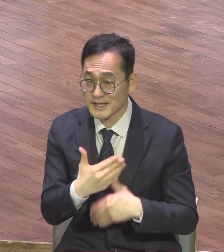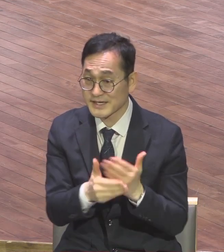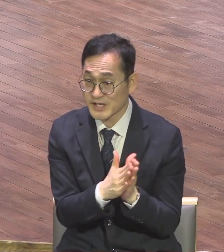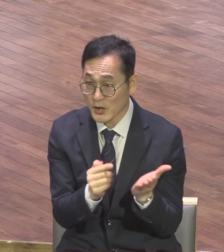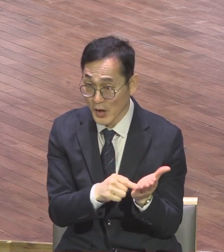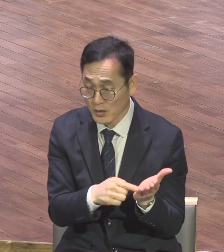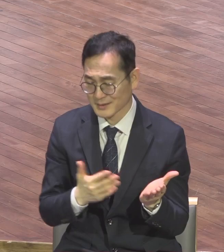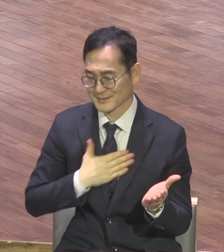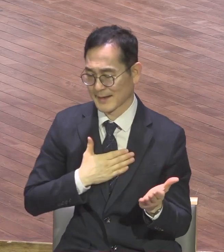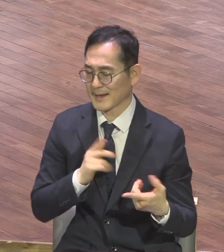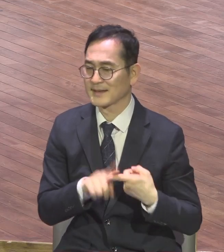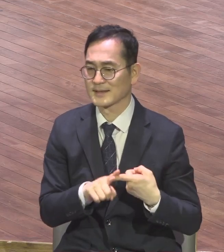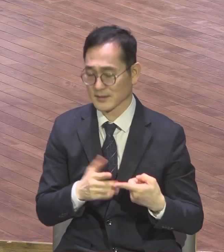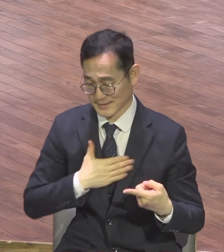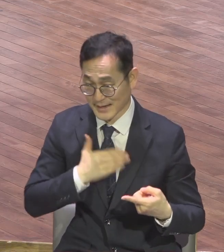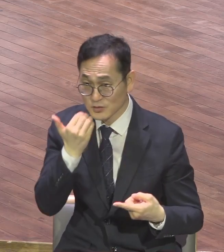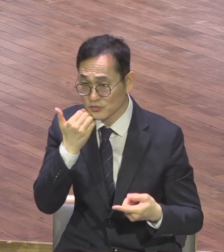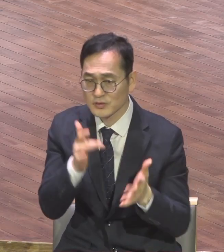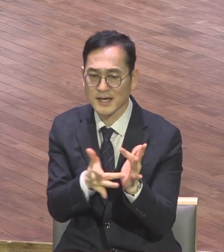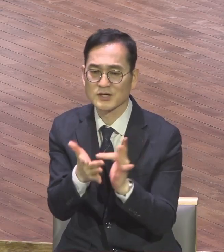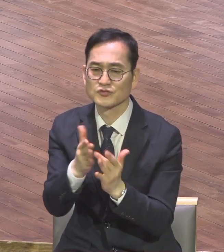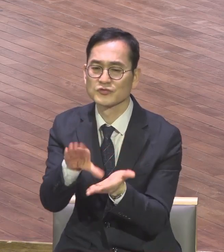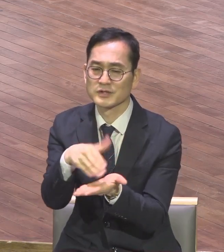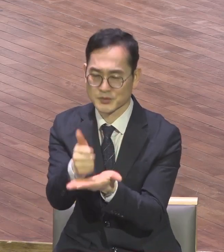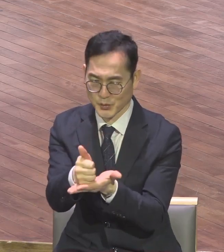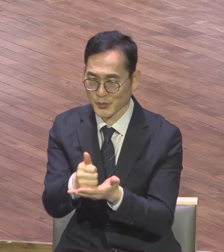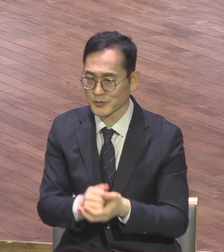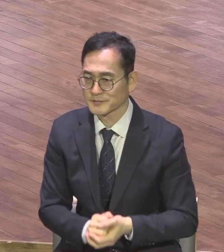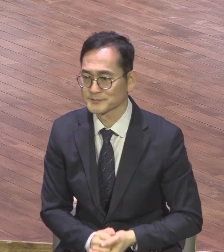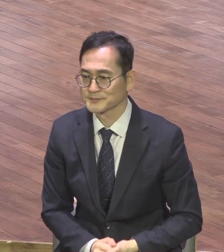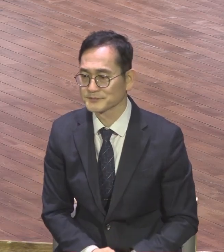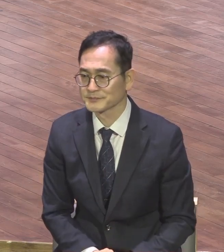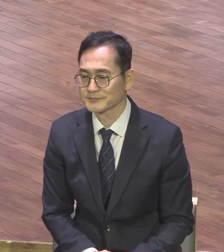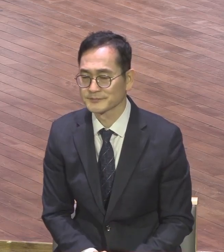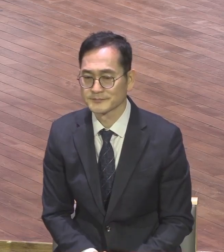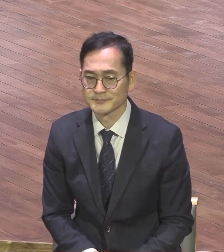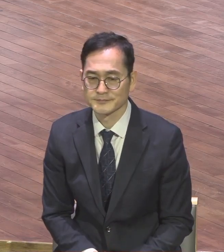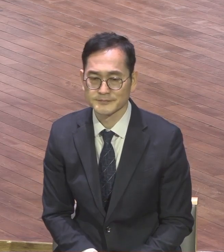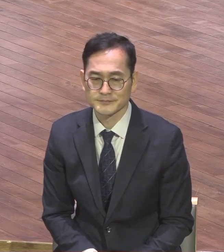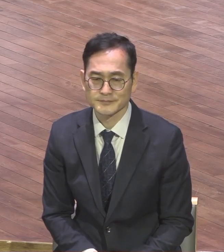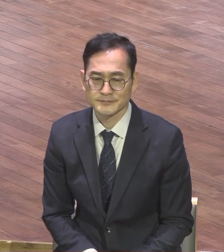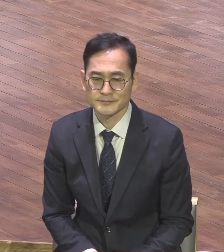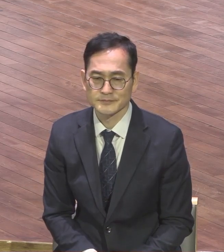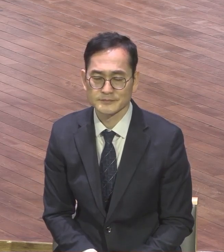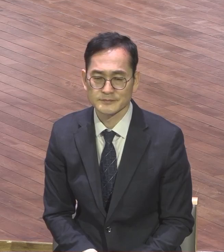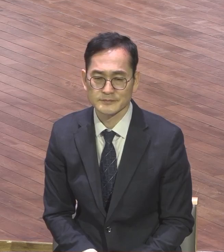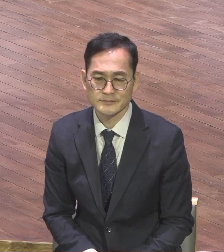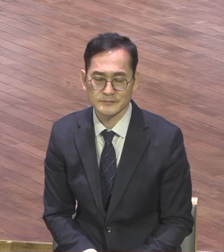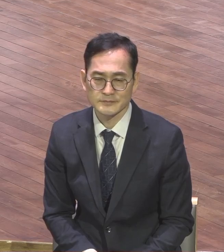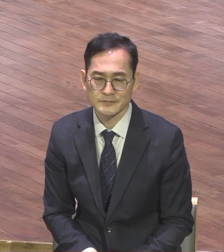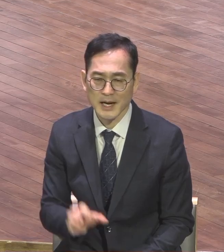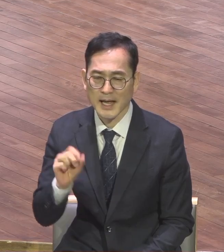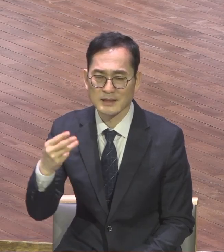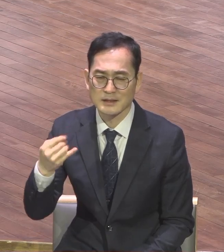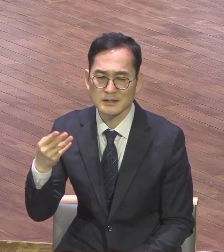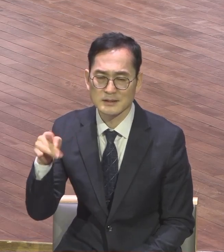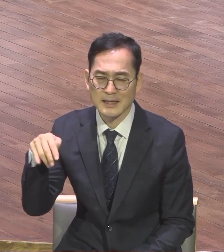있다. 그래서 이 변화된 이 안드레스가